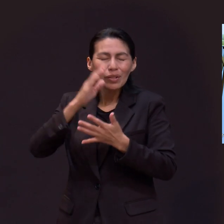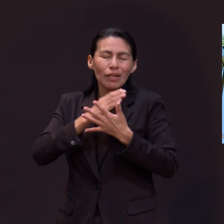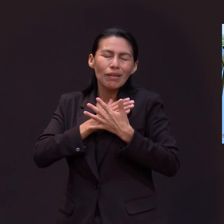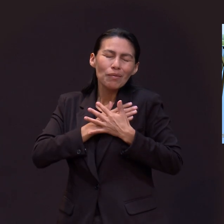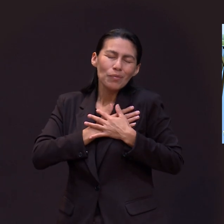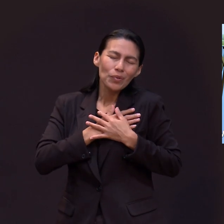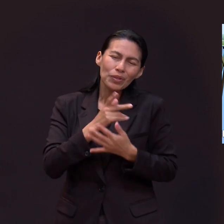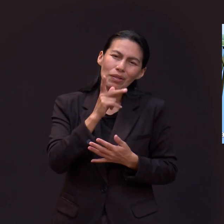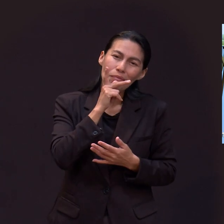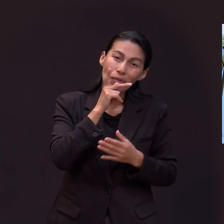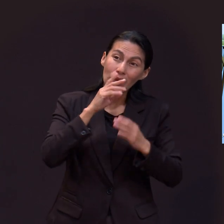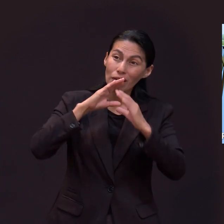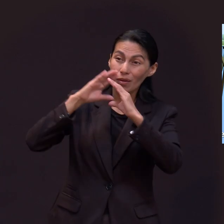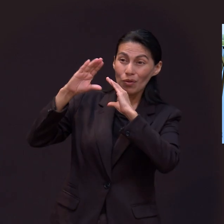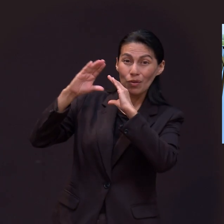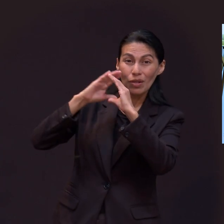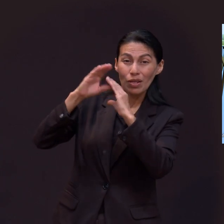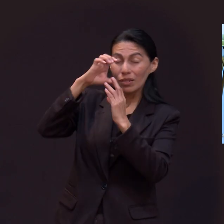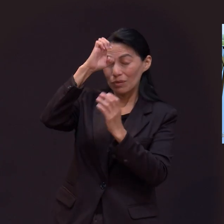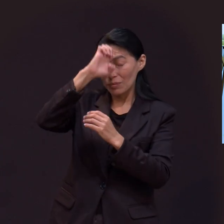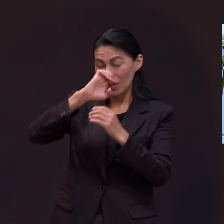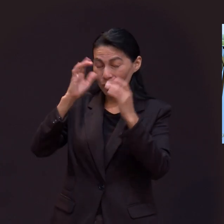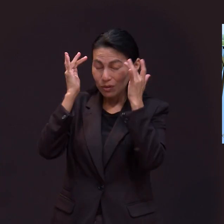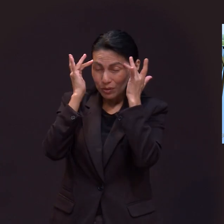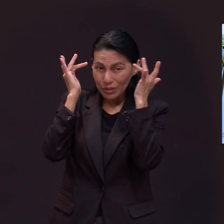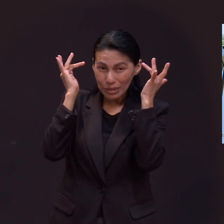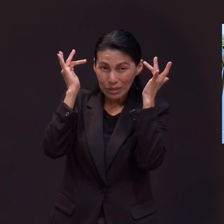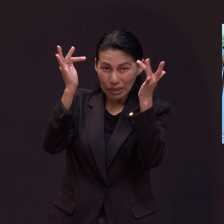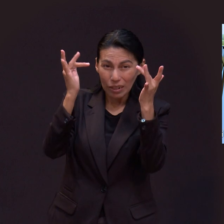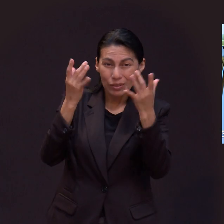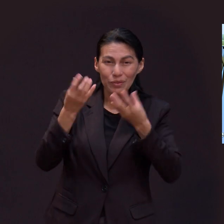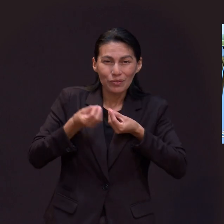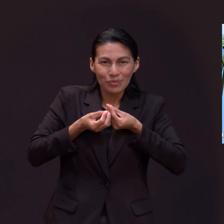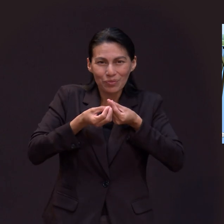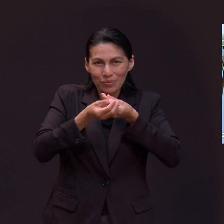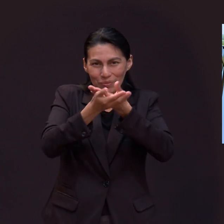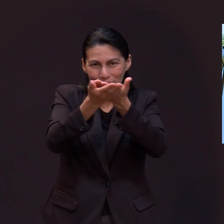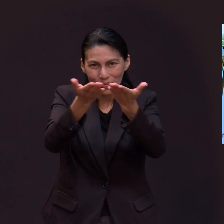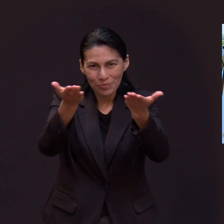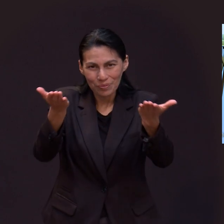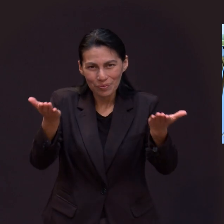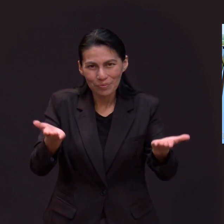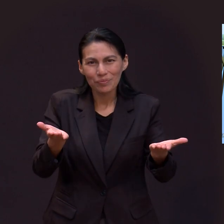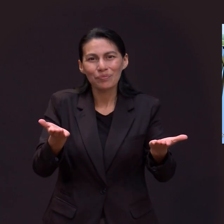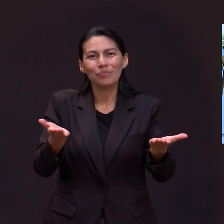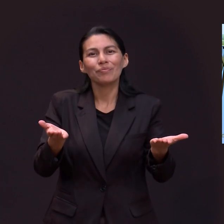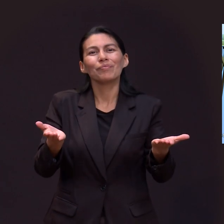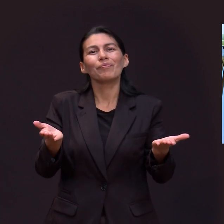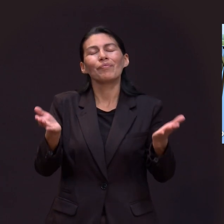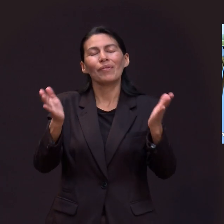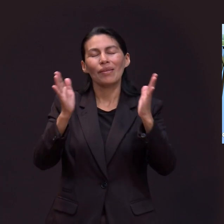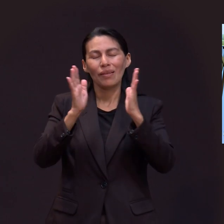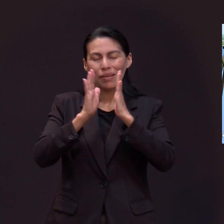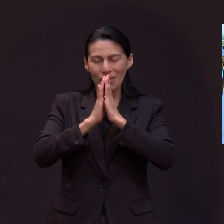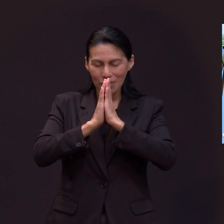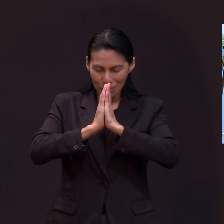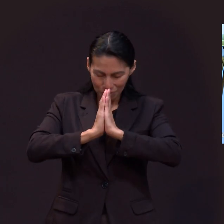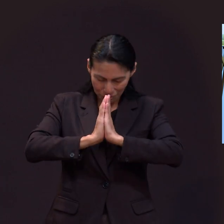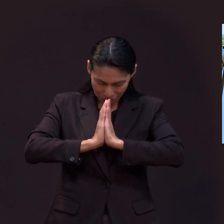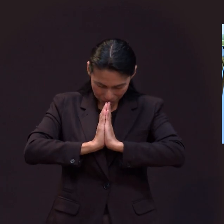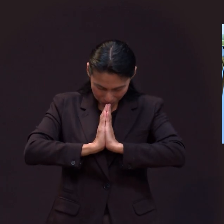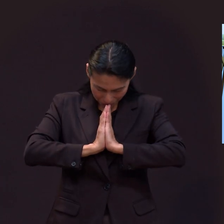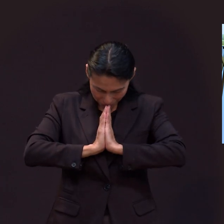amor del padre y la comunión con el espíritu santo sean con todos ustedes